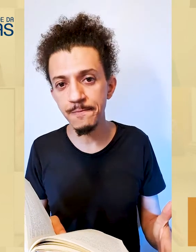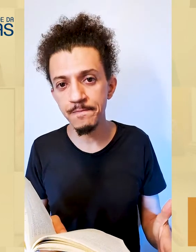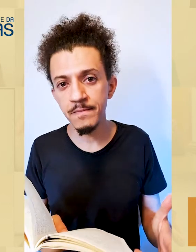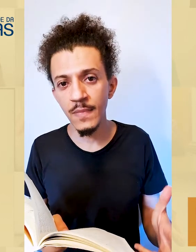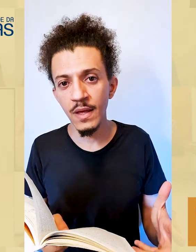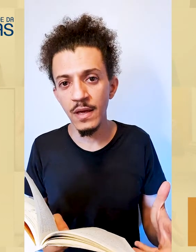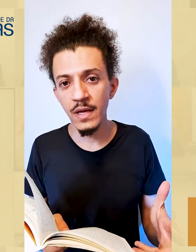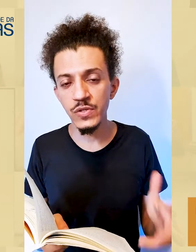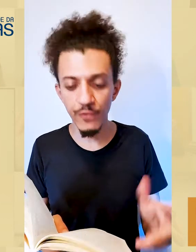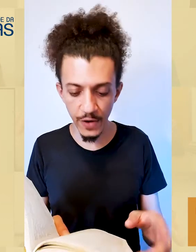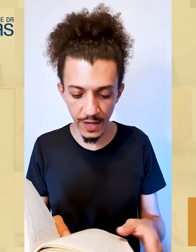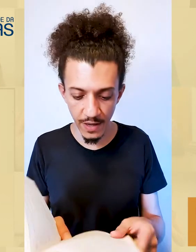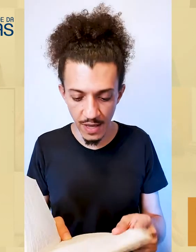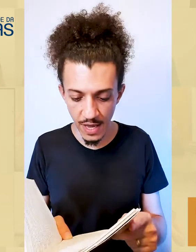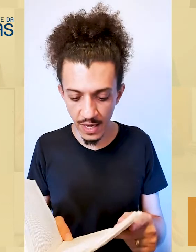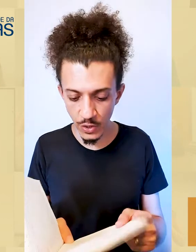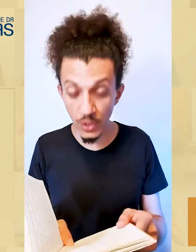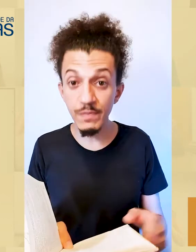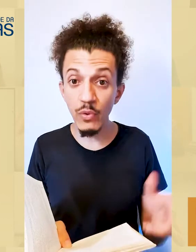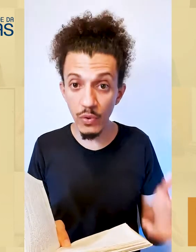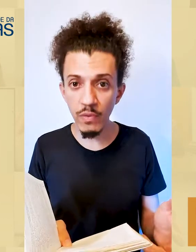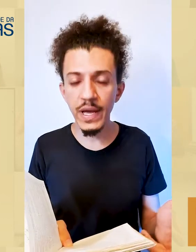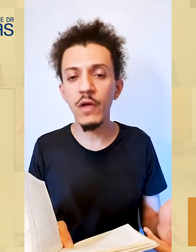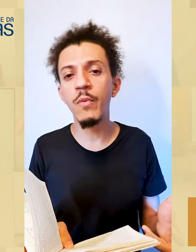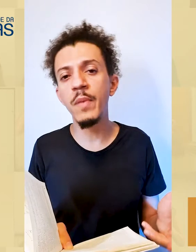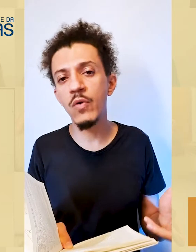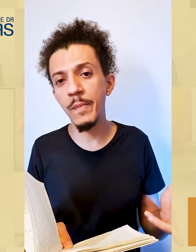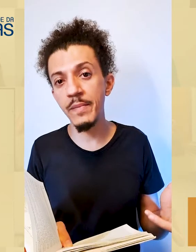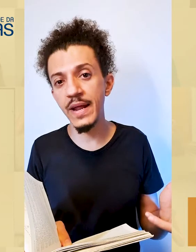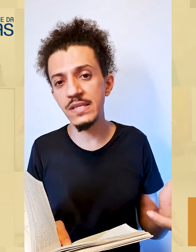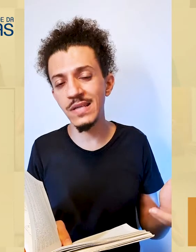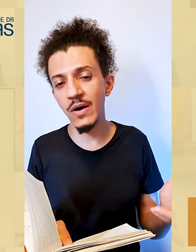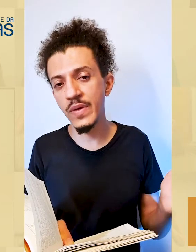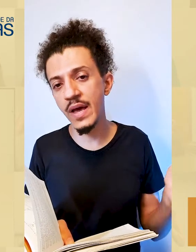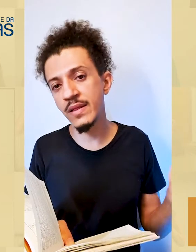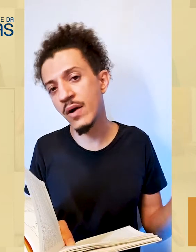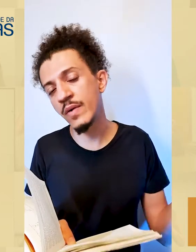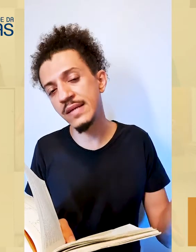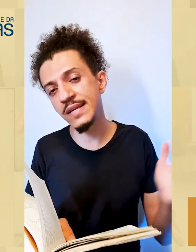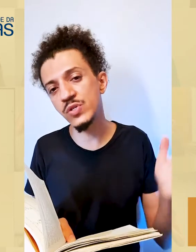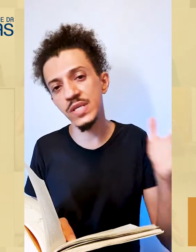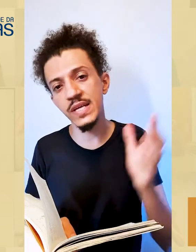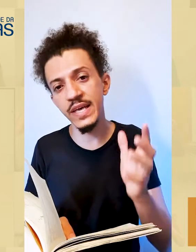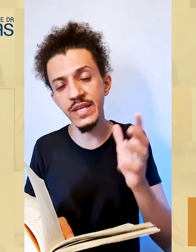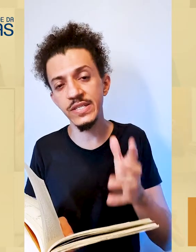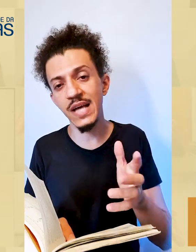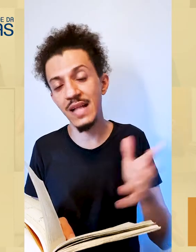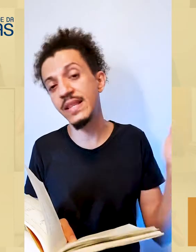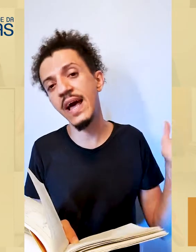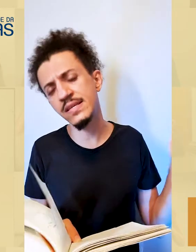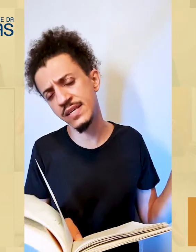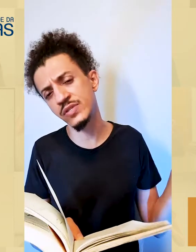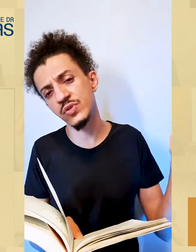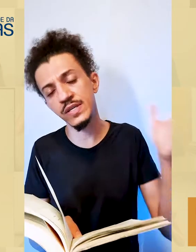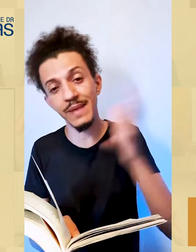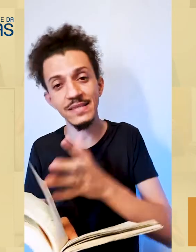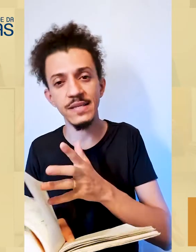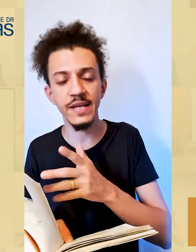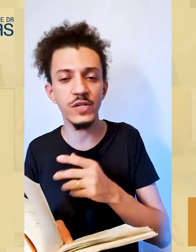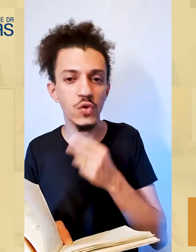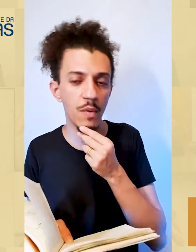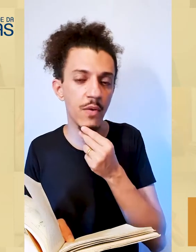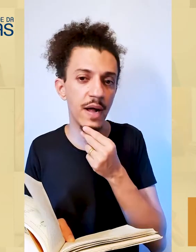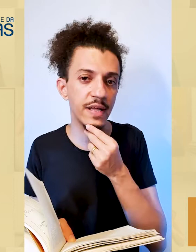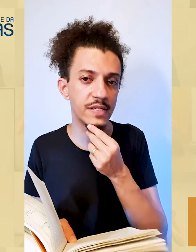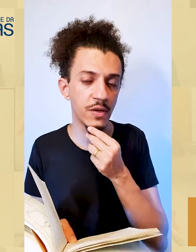sinais. Isso foi em 2001 que ele publicou a primeira edição e então nas edições seguintes, até as edições mais